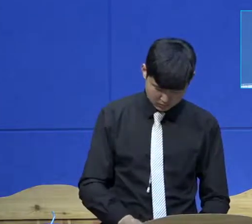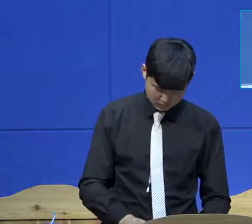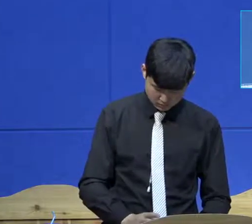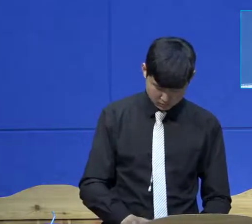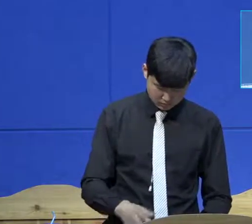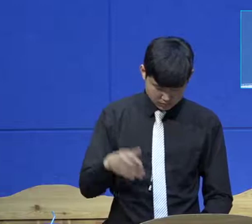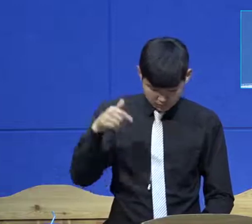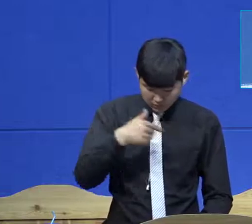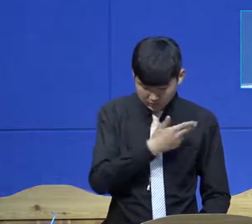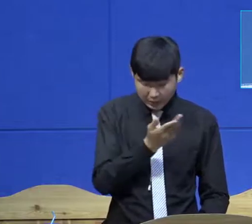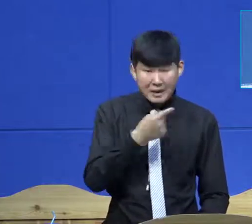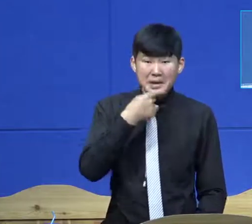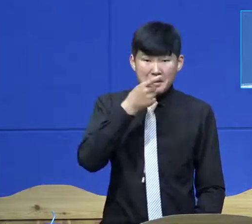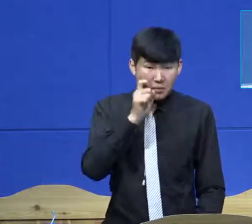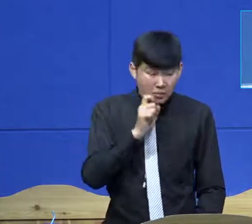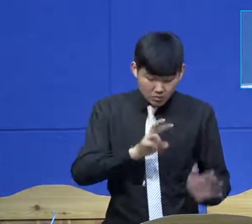та бүхэнд хэлэх үг бол